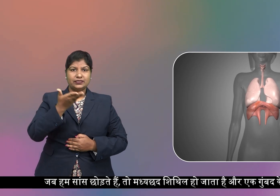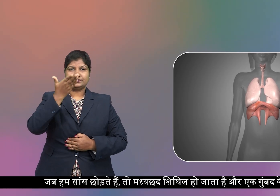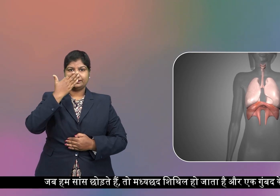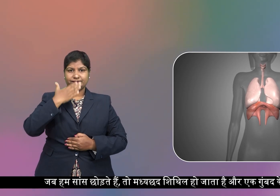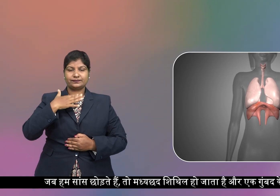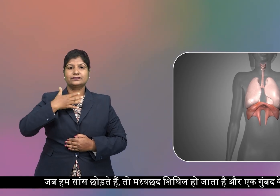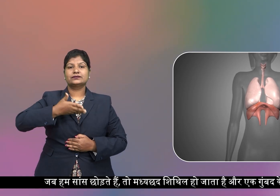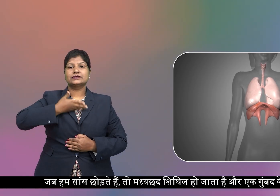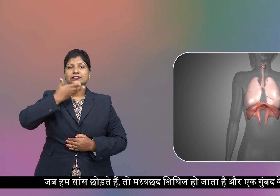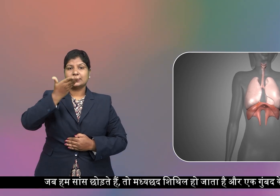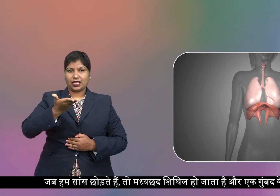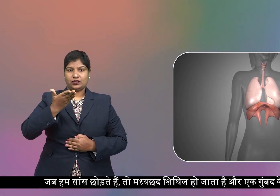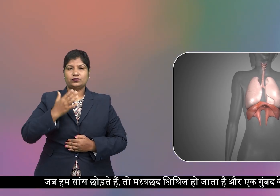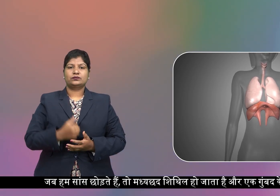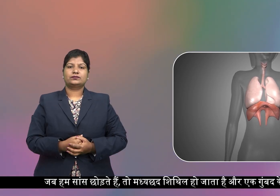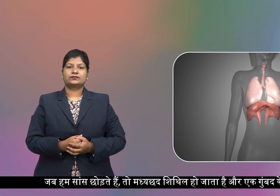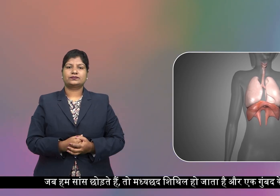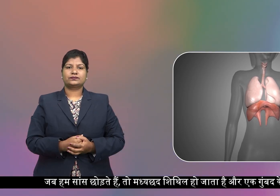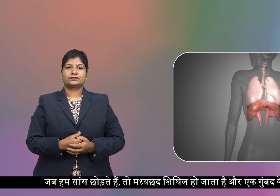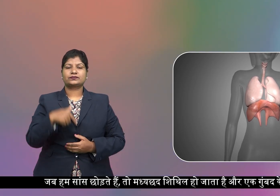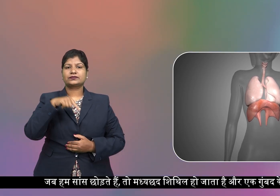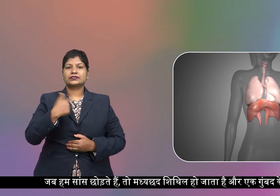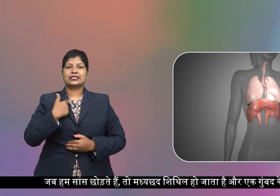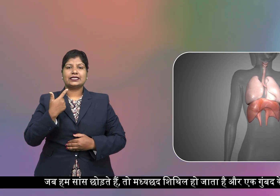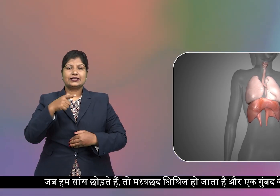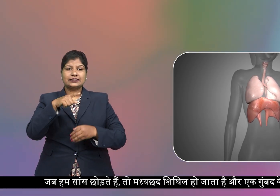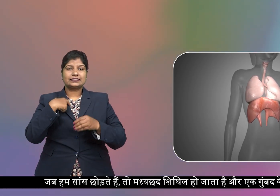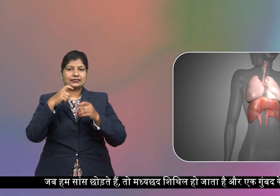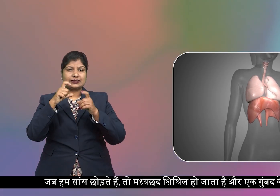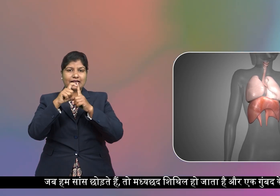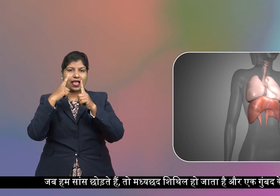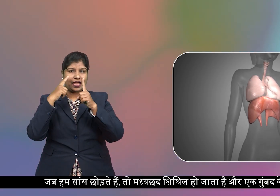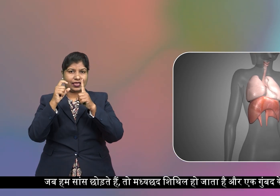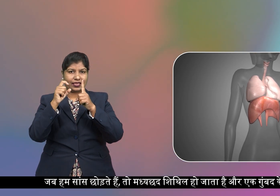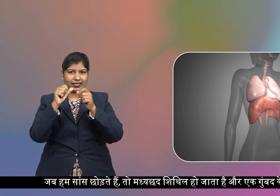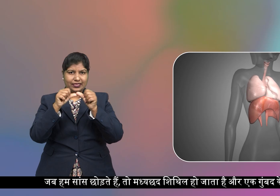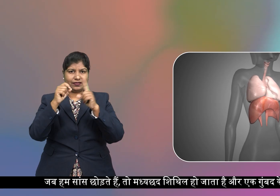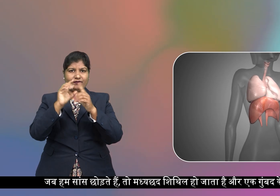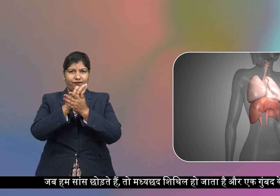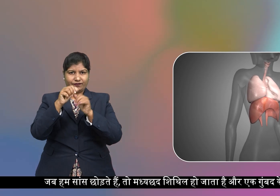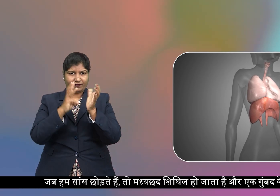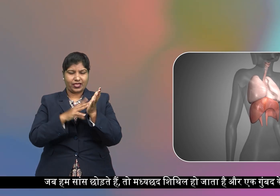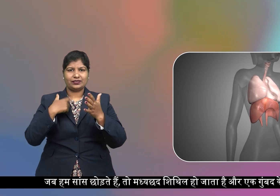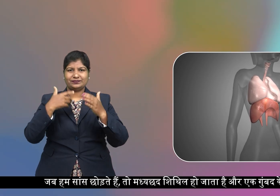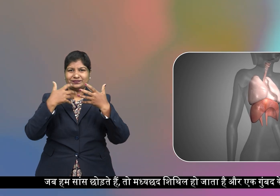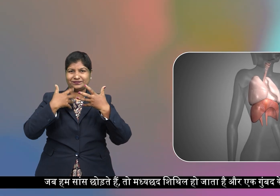तो मध्य छद शिथिल हो जाता है और एक गुंबद के आकार